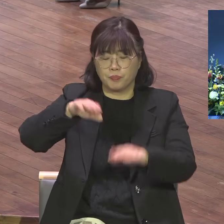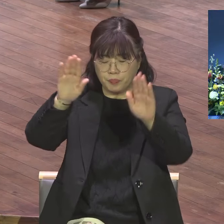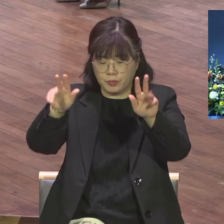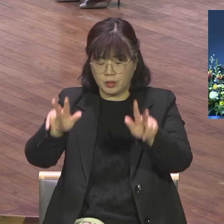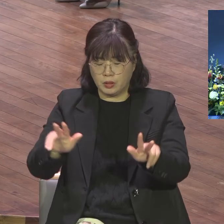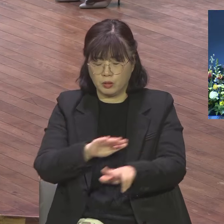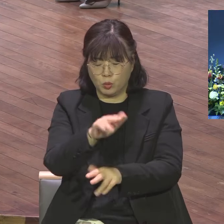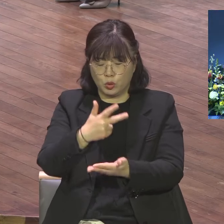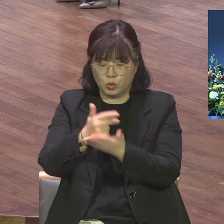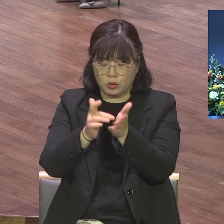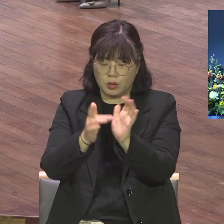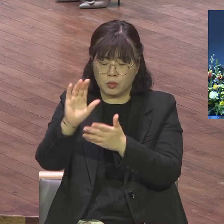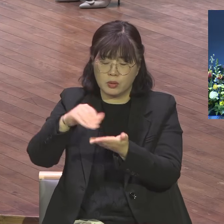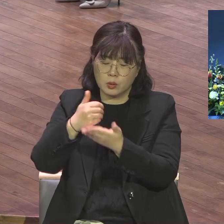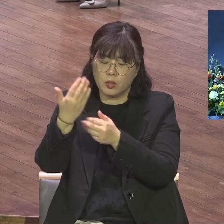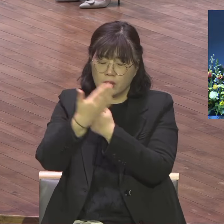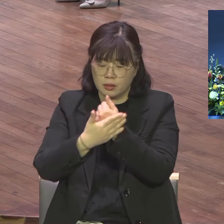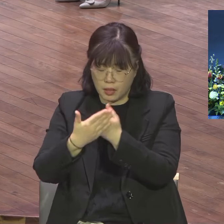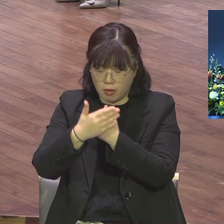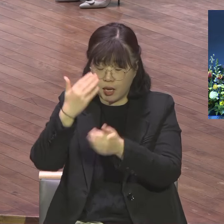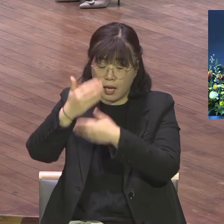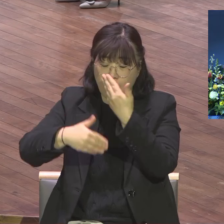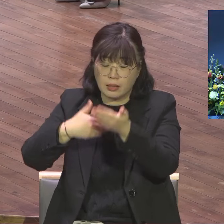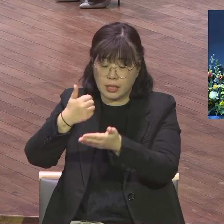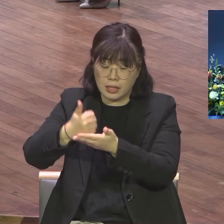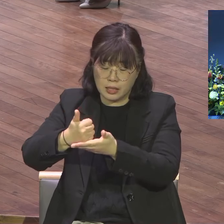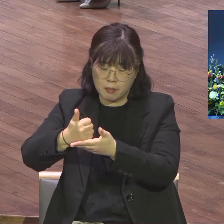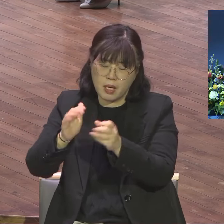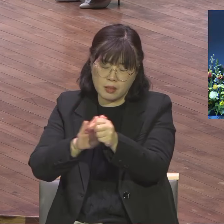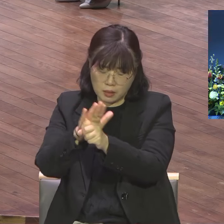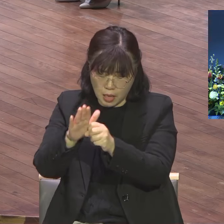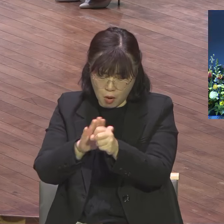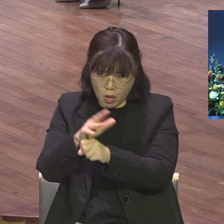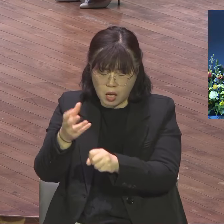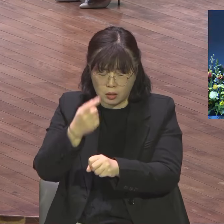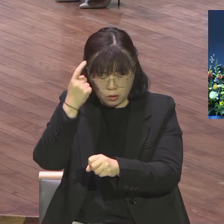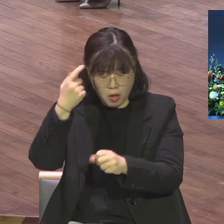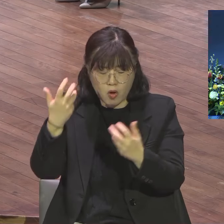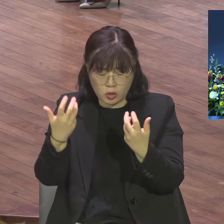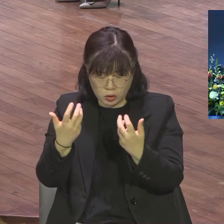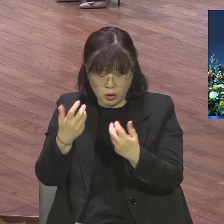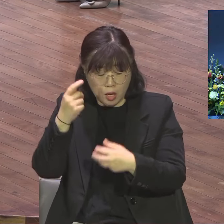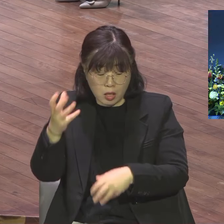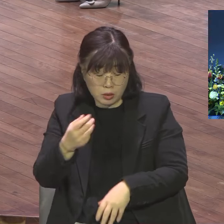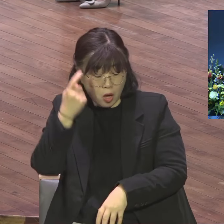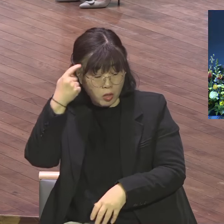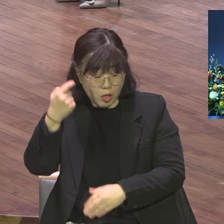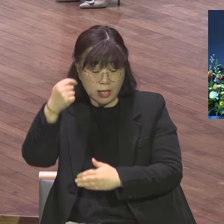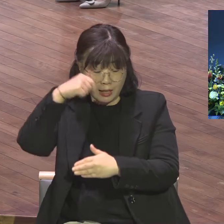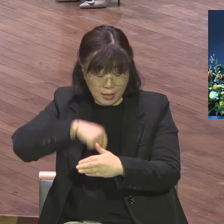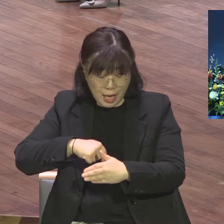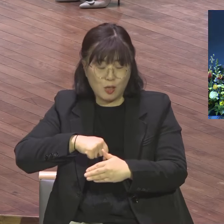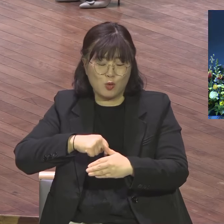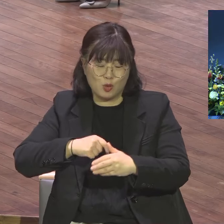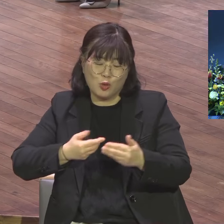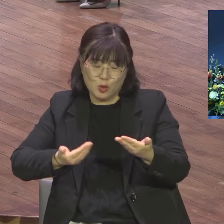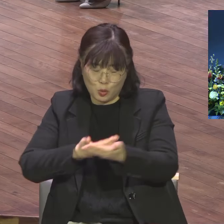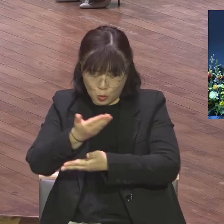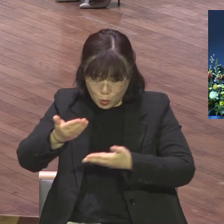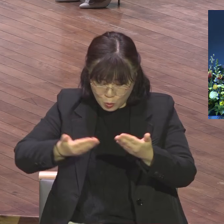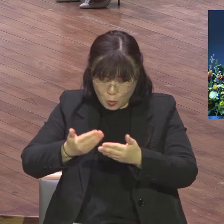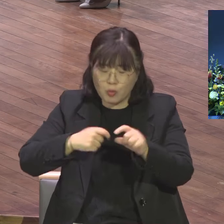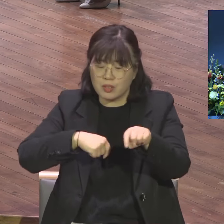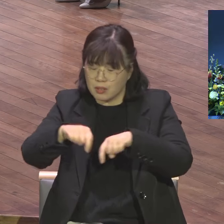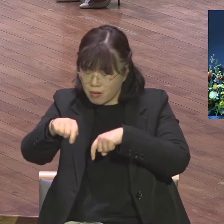지금은 우리 주 예수 그리스도의 은혜와 하나님의 극진하신 사랑과 성령님의 내주 역사 교통하심이